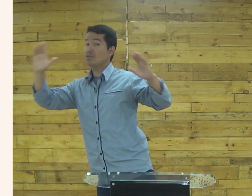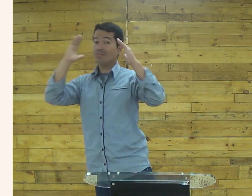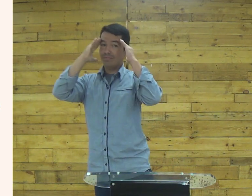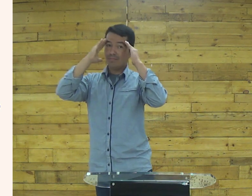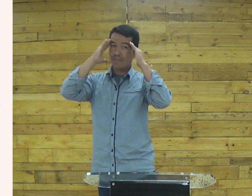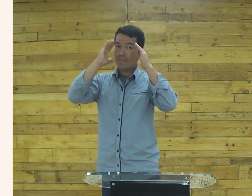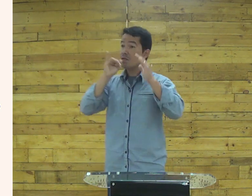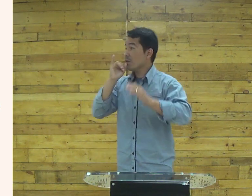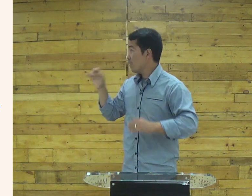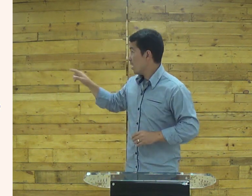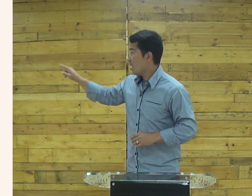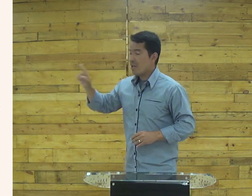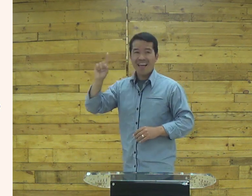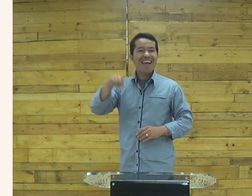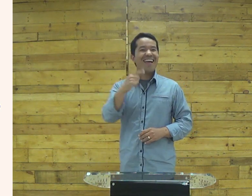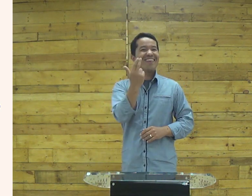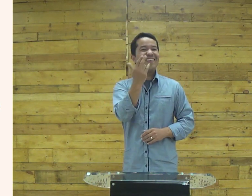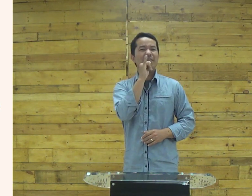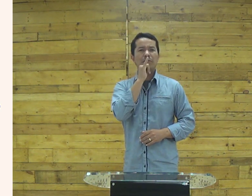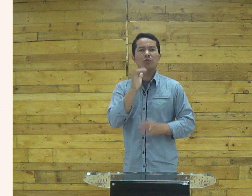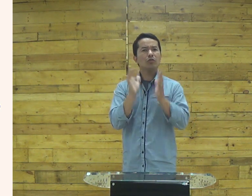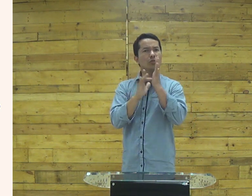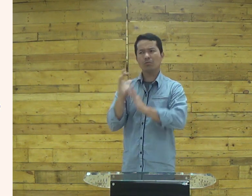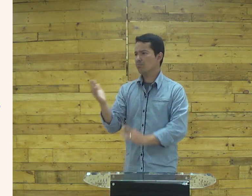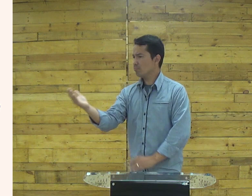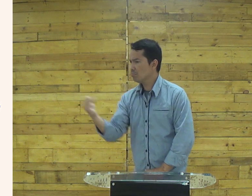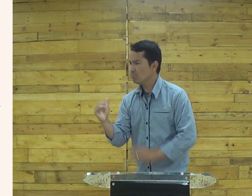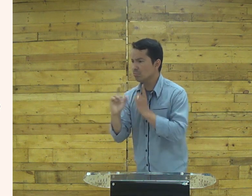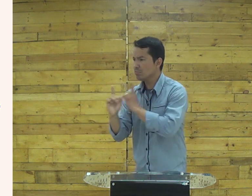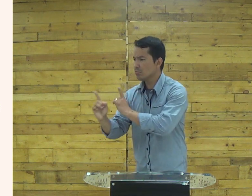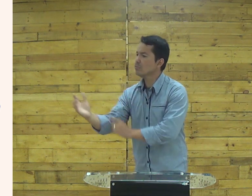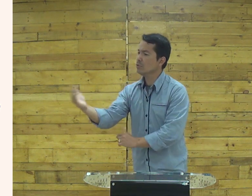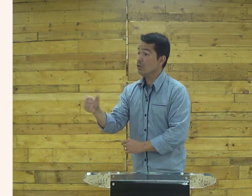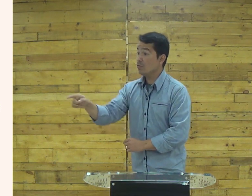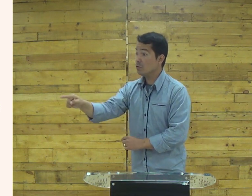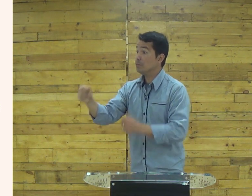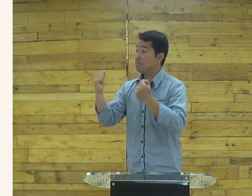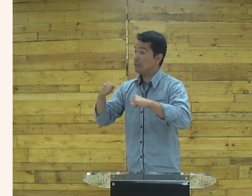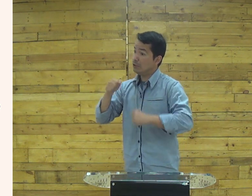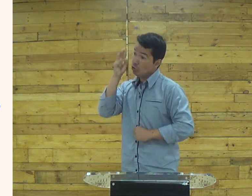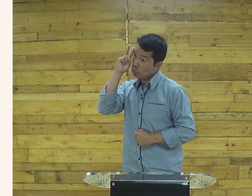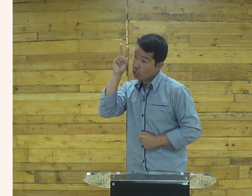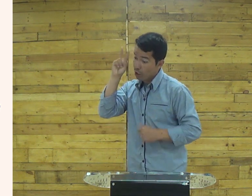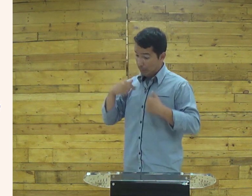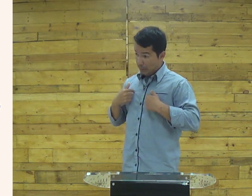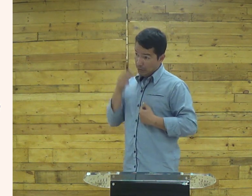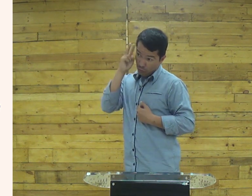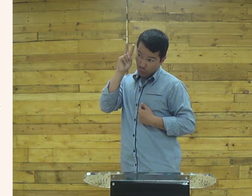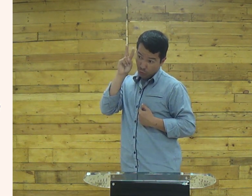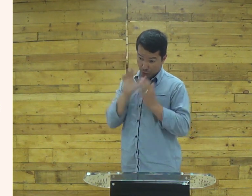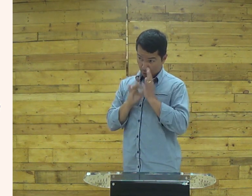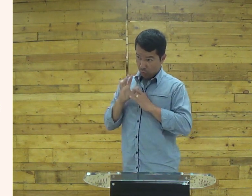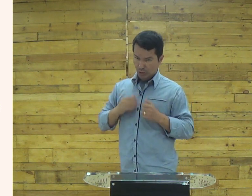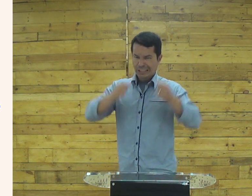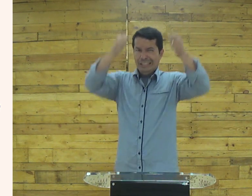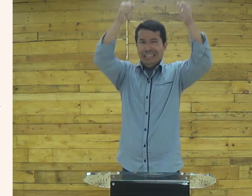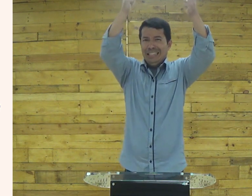evangelho significa história de Jesus. Então, Jesus chama os seus discípulos e diz, você